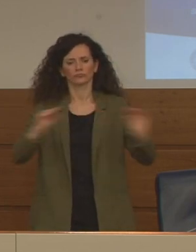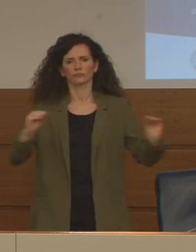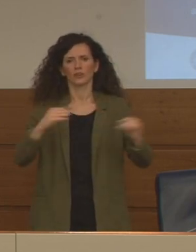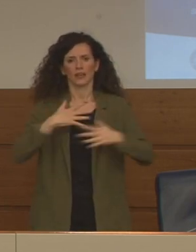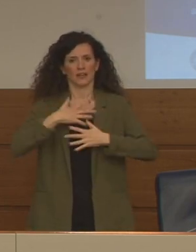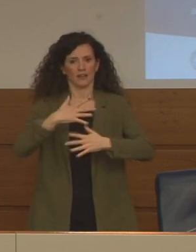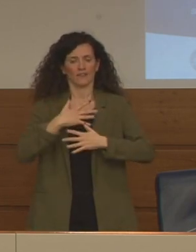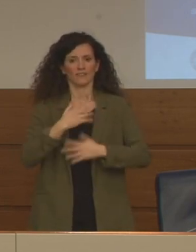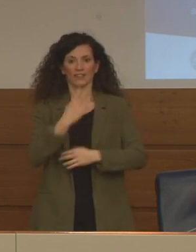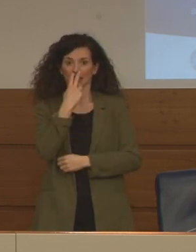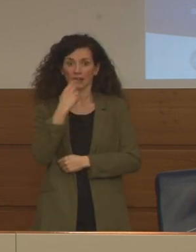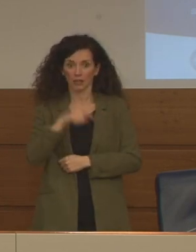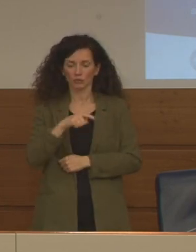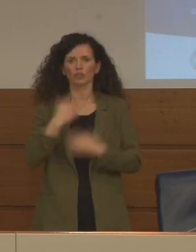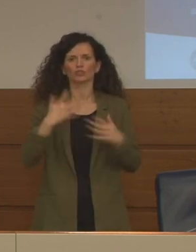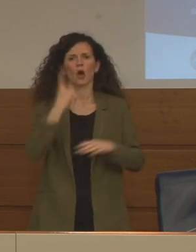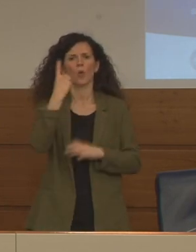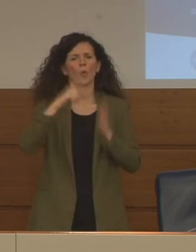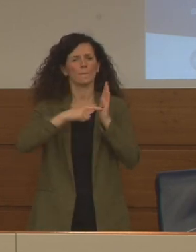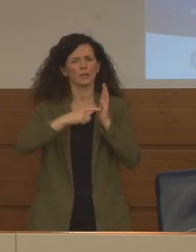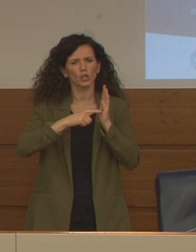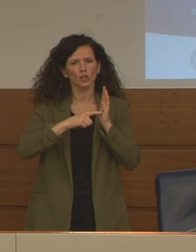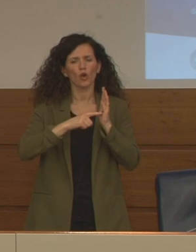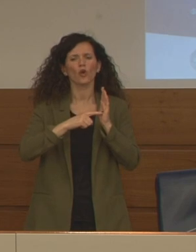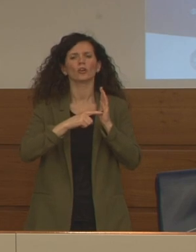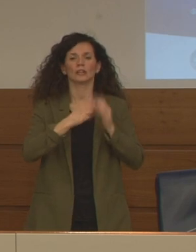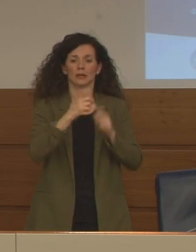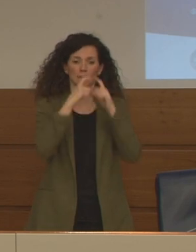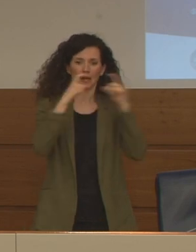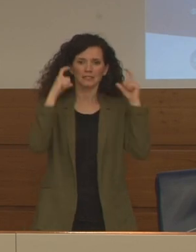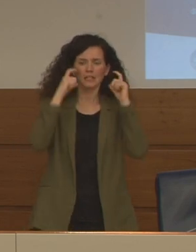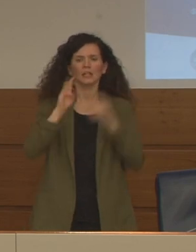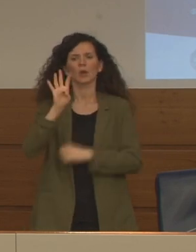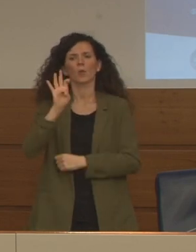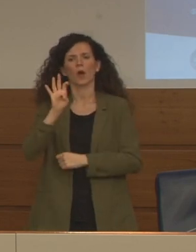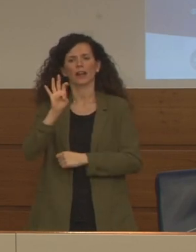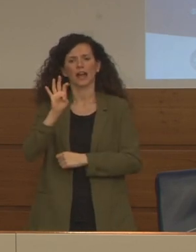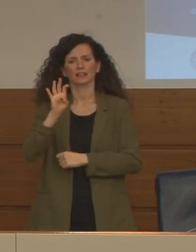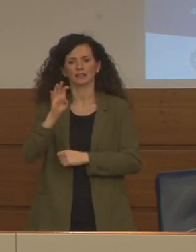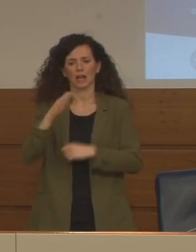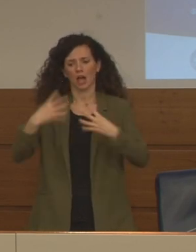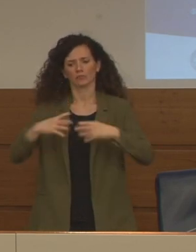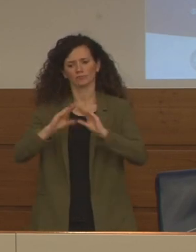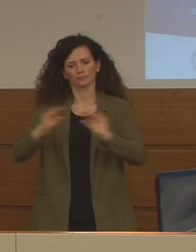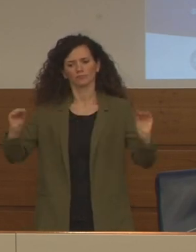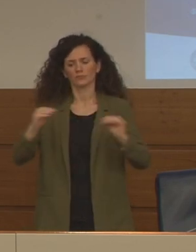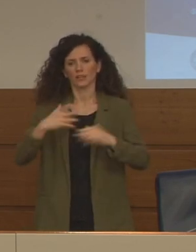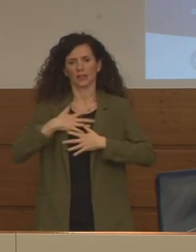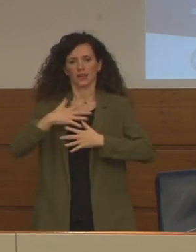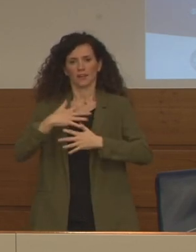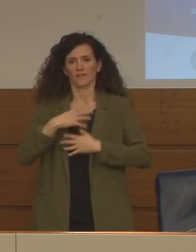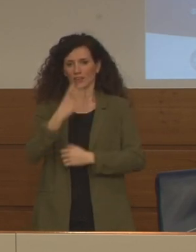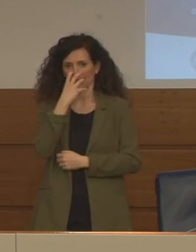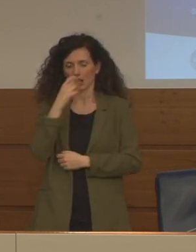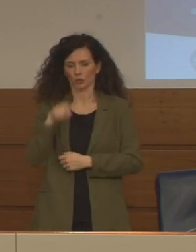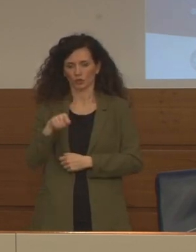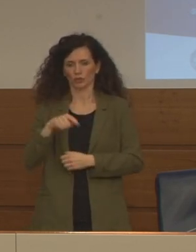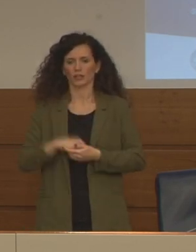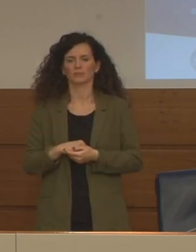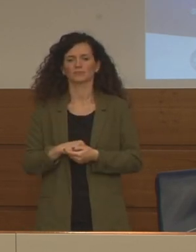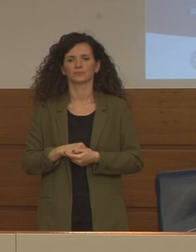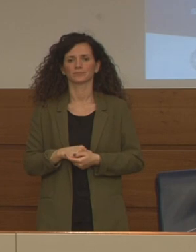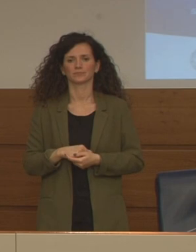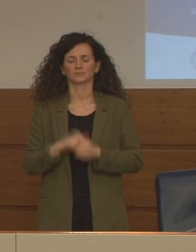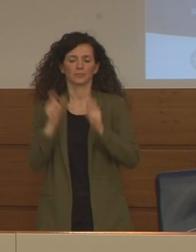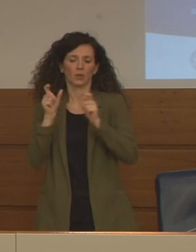distribuito oltre un milione di mascherina e 40 ventilatori per la ventilazione